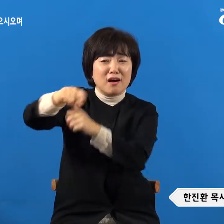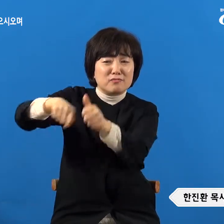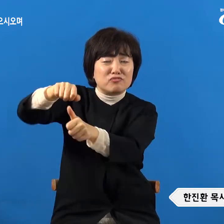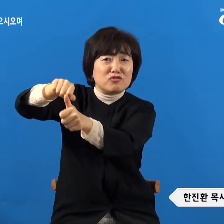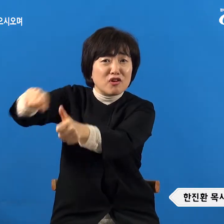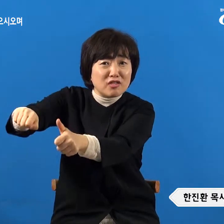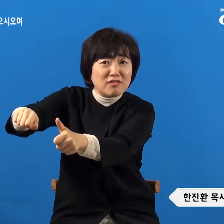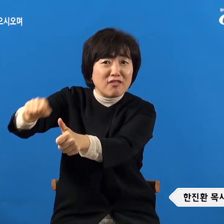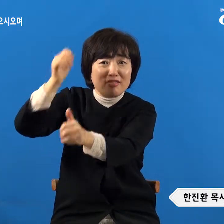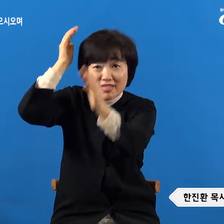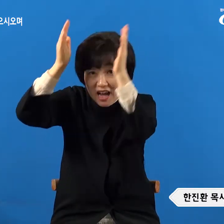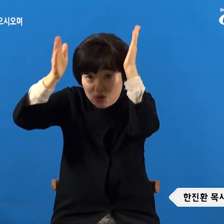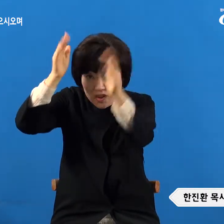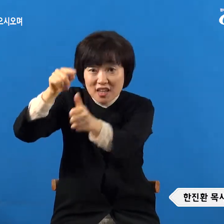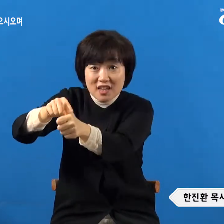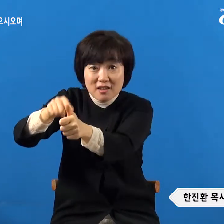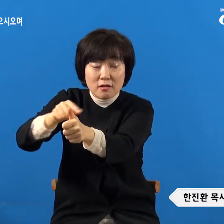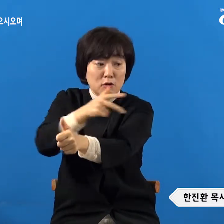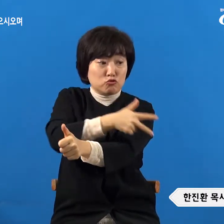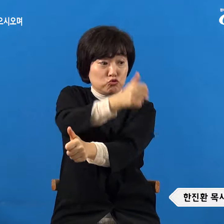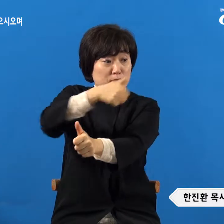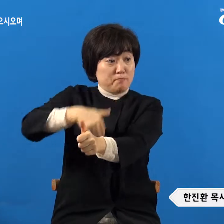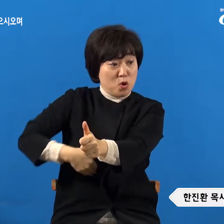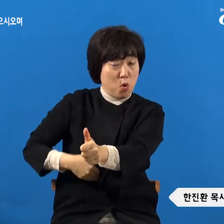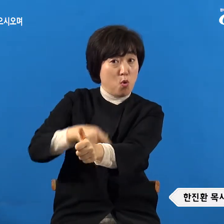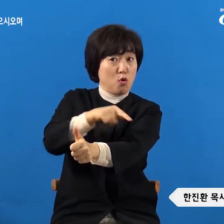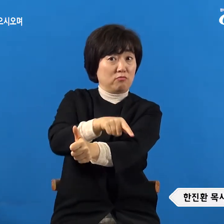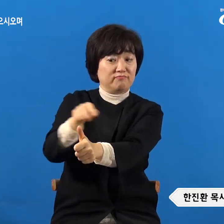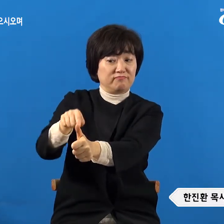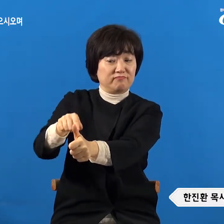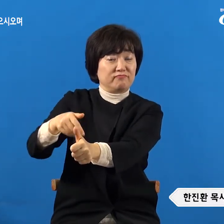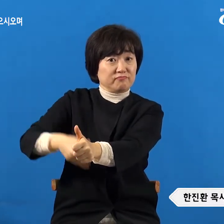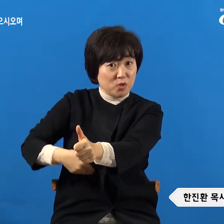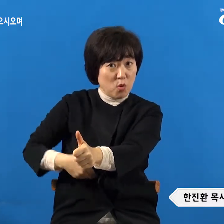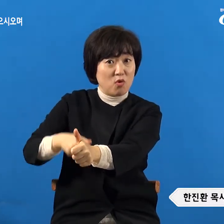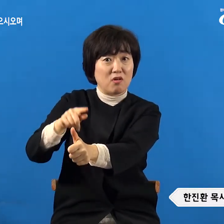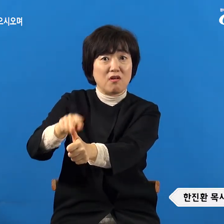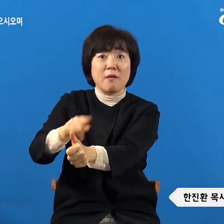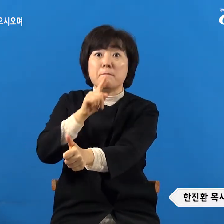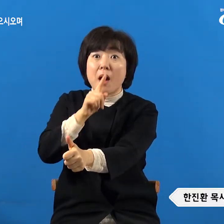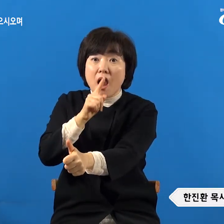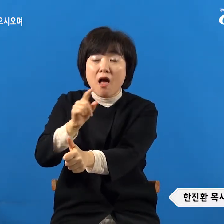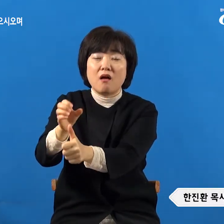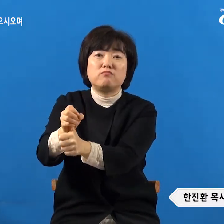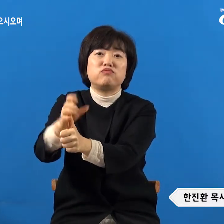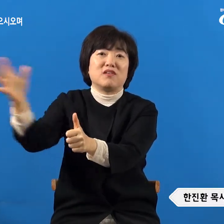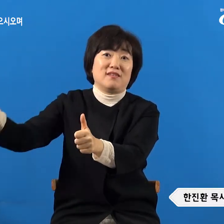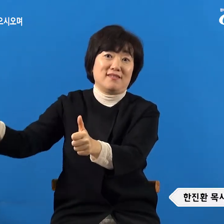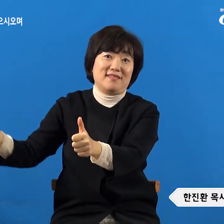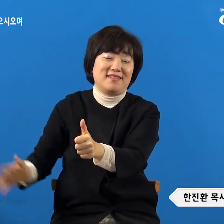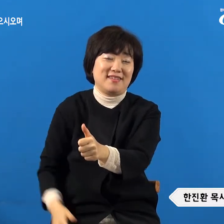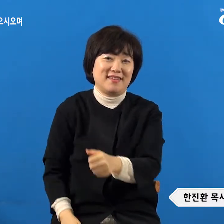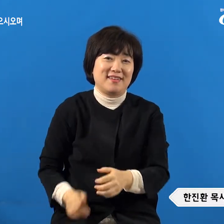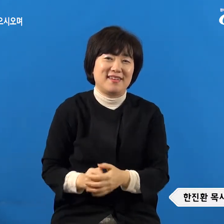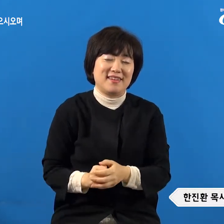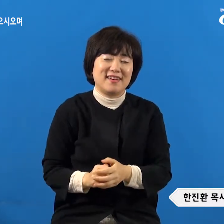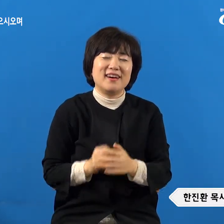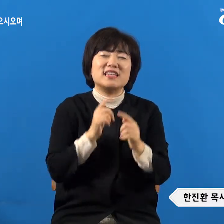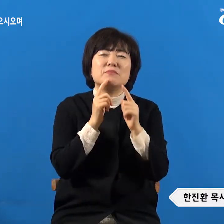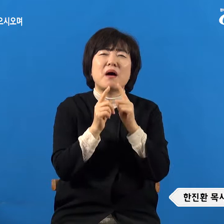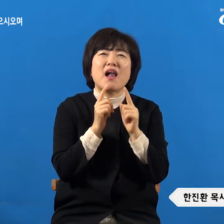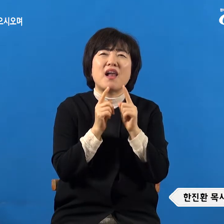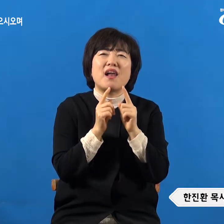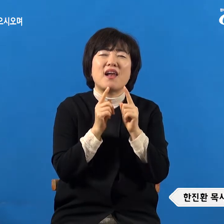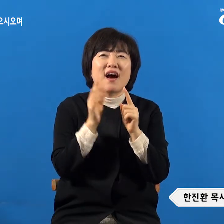묶여있던 나귀가 주께서 쓰시겠다 하는 한마디에 그냥 풀려났습니다. 그